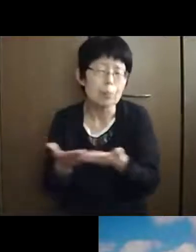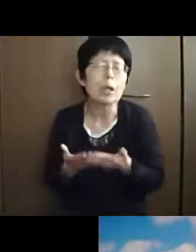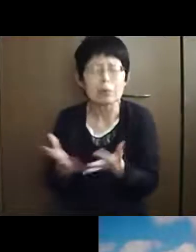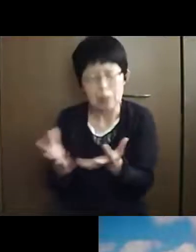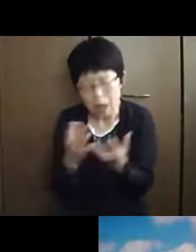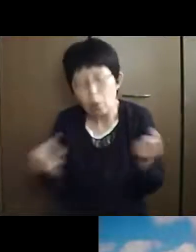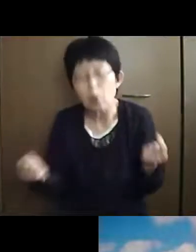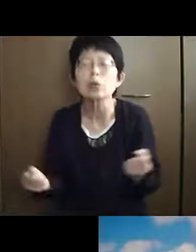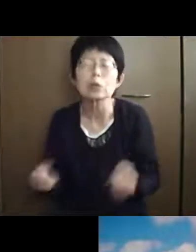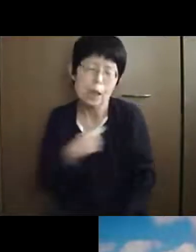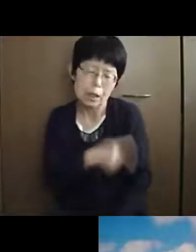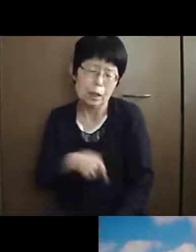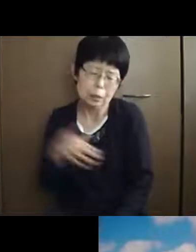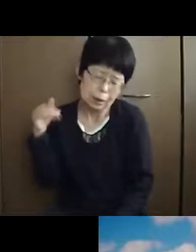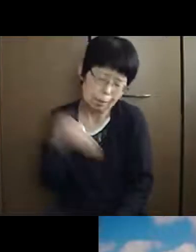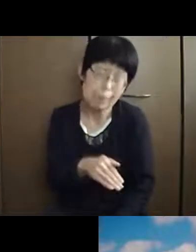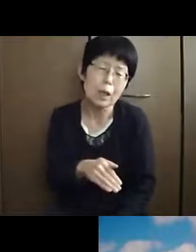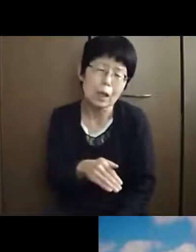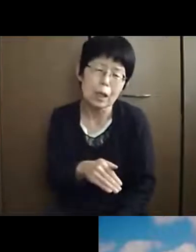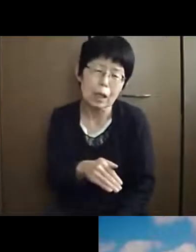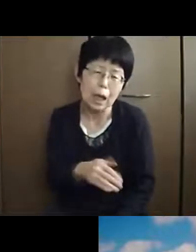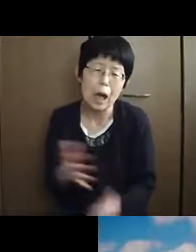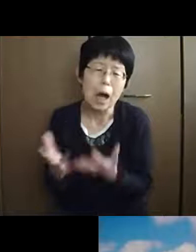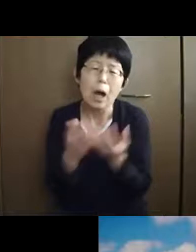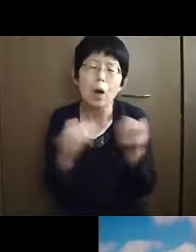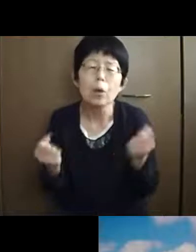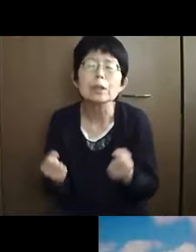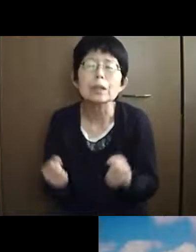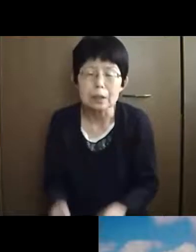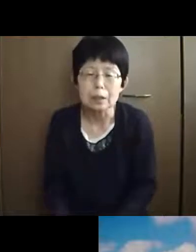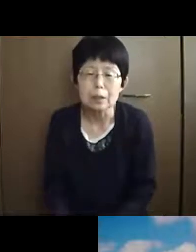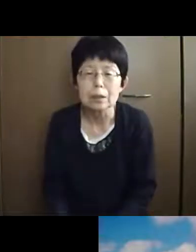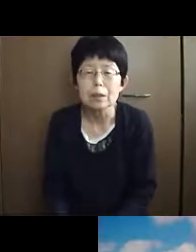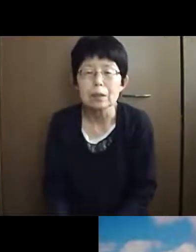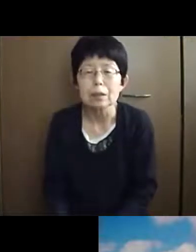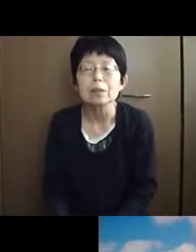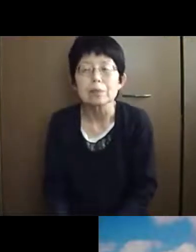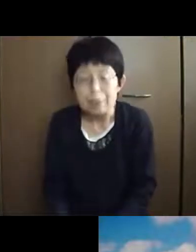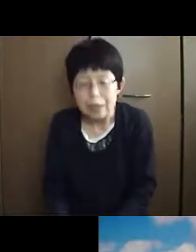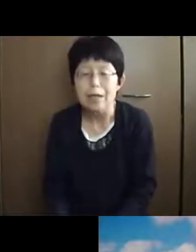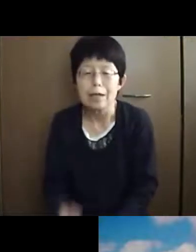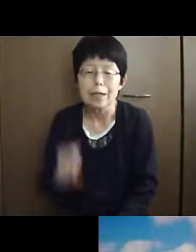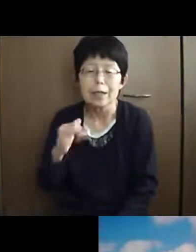多いのですが、 いつも そういうことがないのがいいところだと思います。